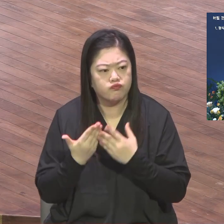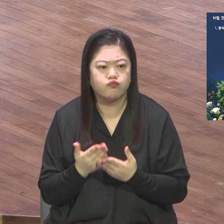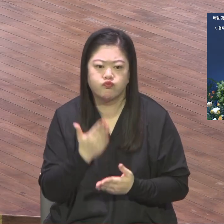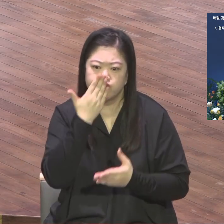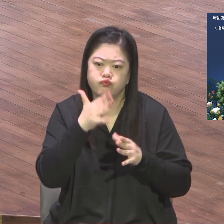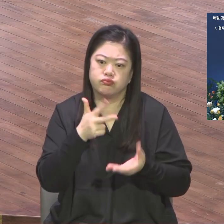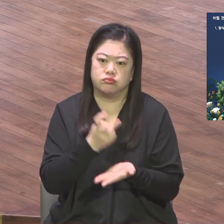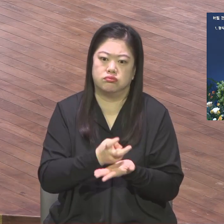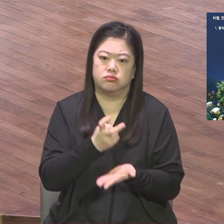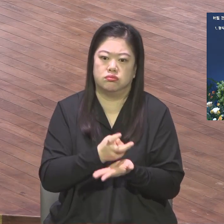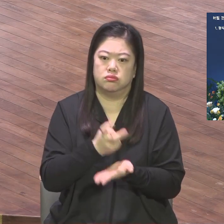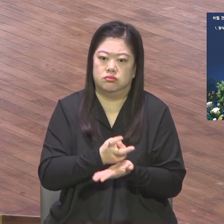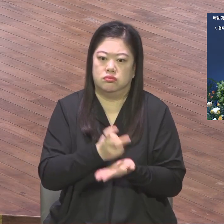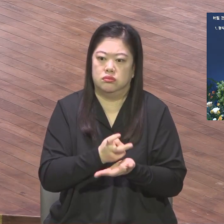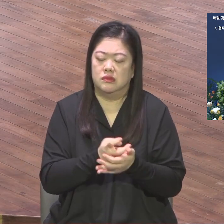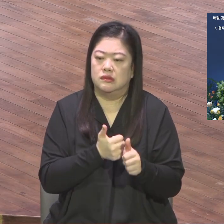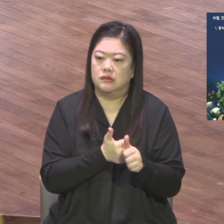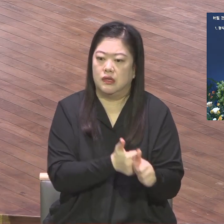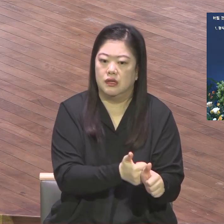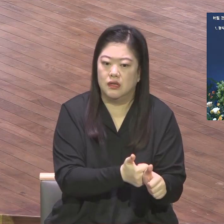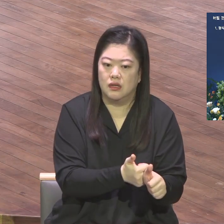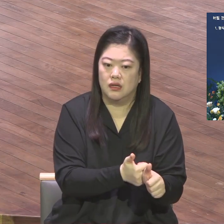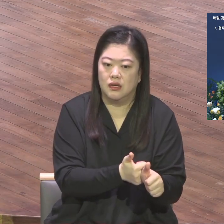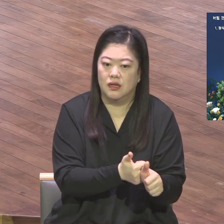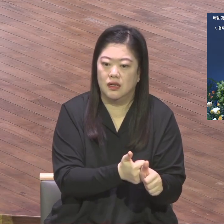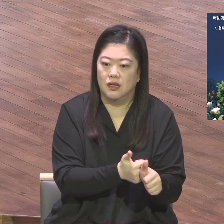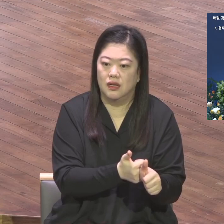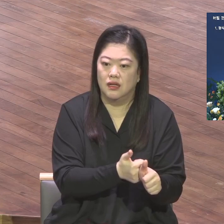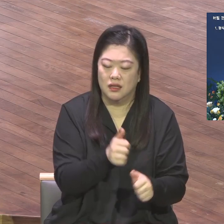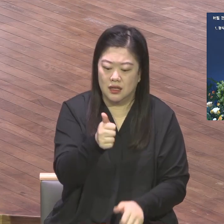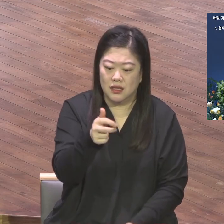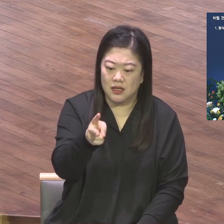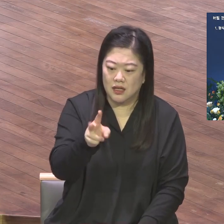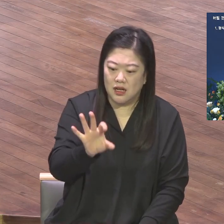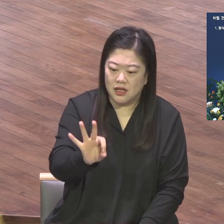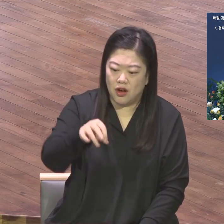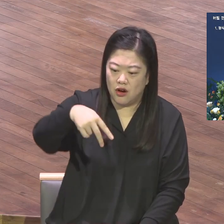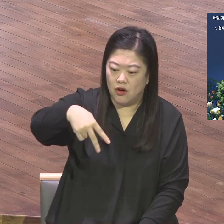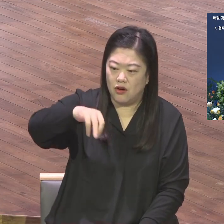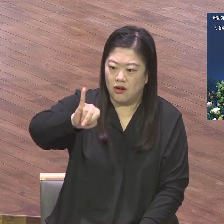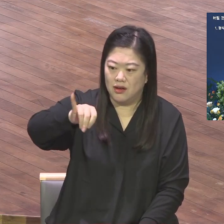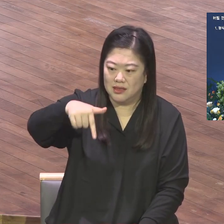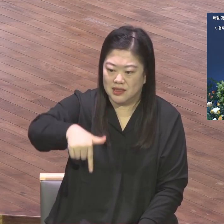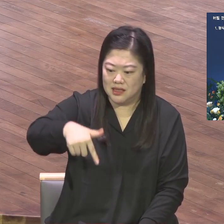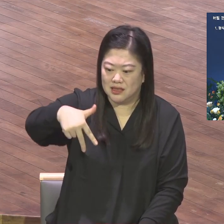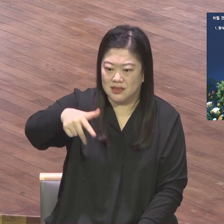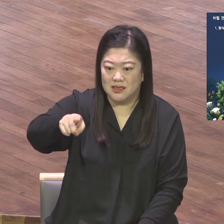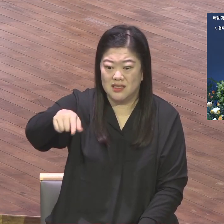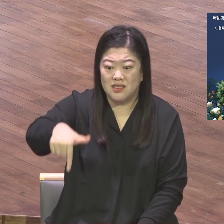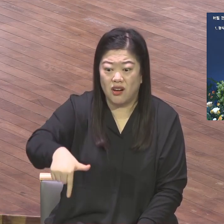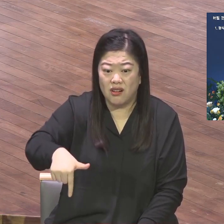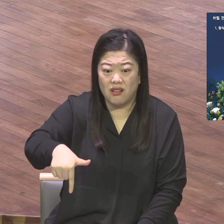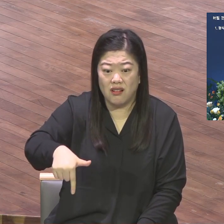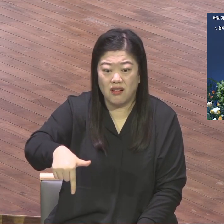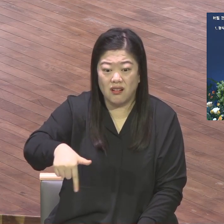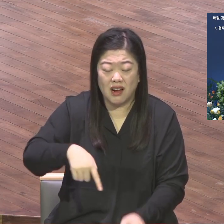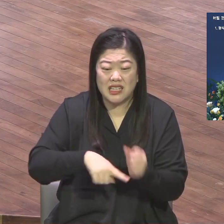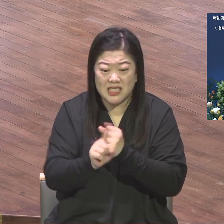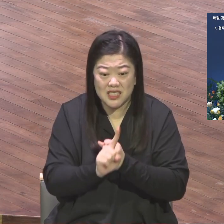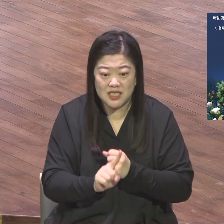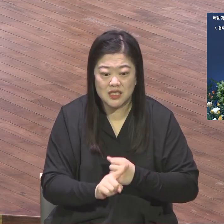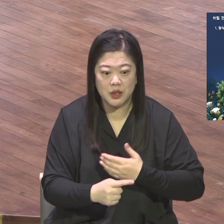율법적 전통에 얽매여 가지고, 다시 말하면 형식적 종교생활에 틀에 딱 매여 가지고 벗어나지를 못해.